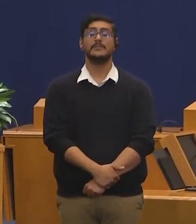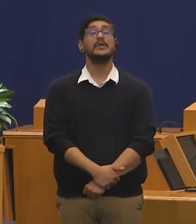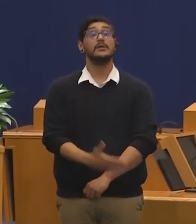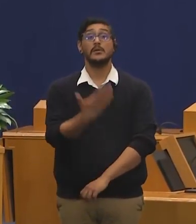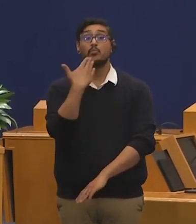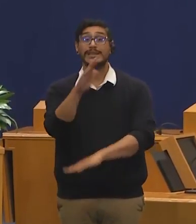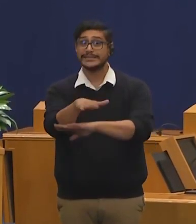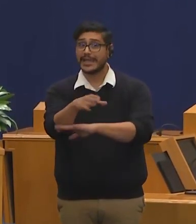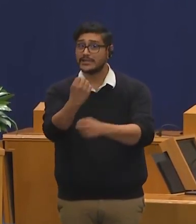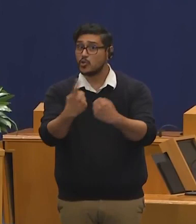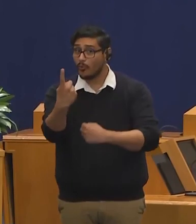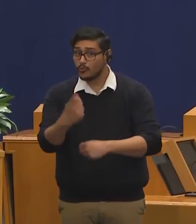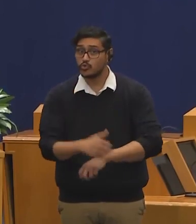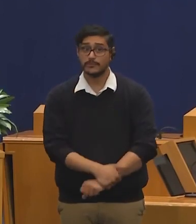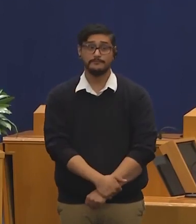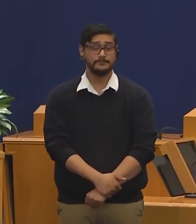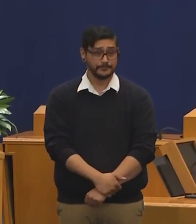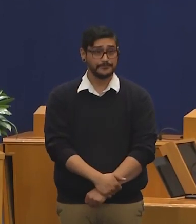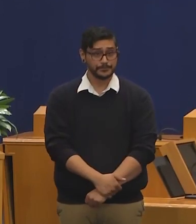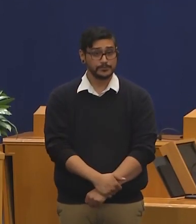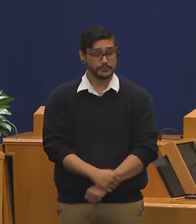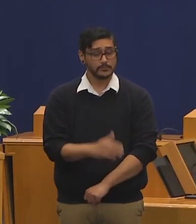Buenas tardes a todos.